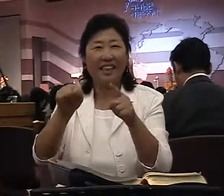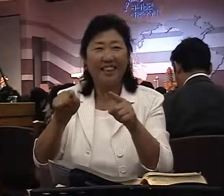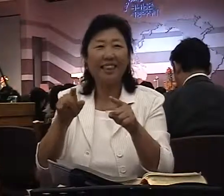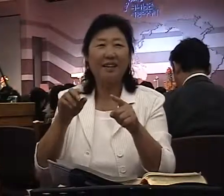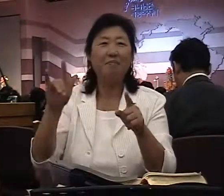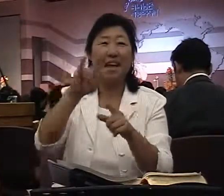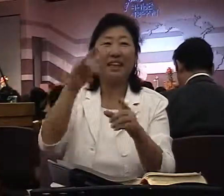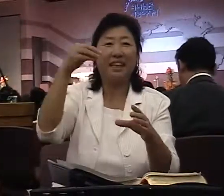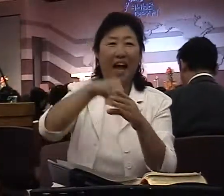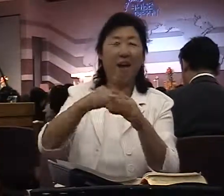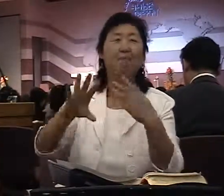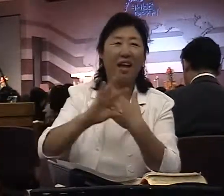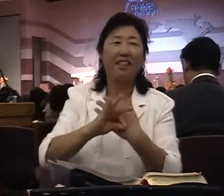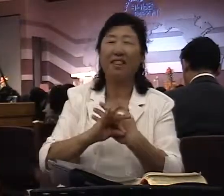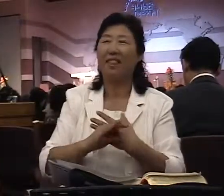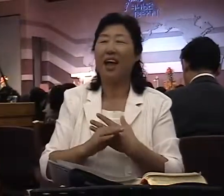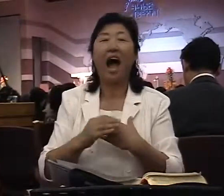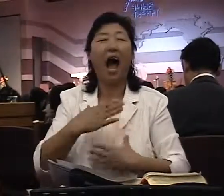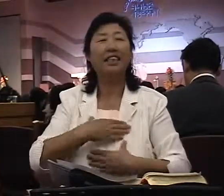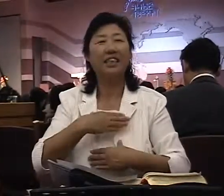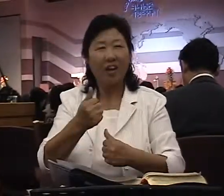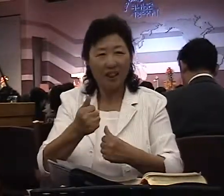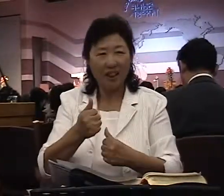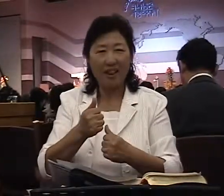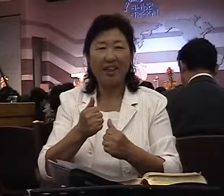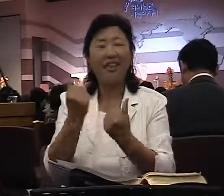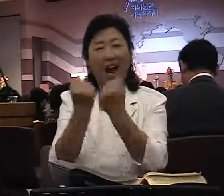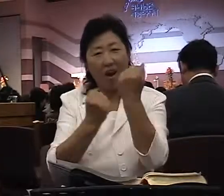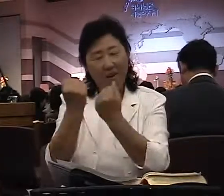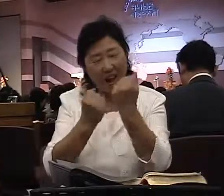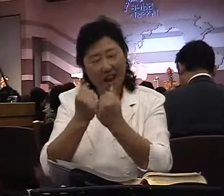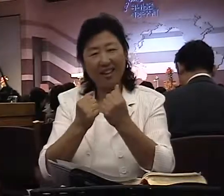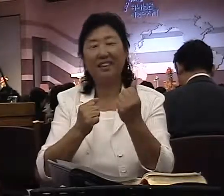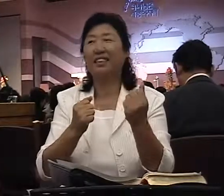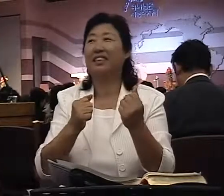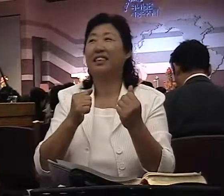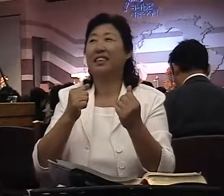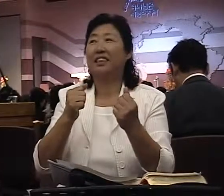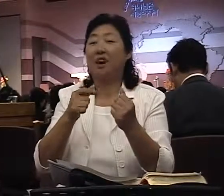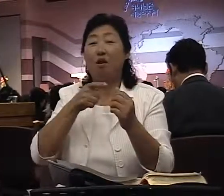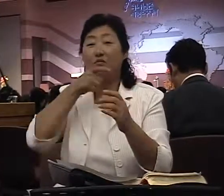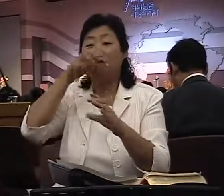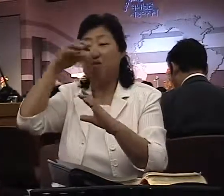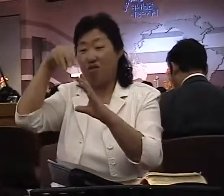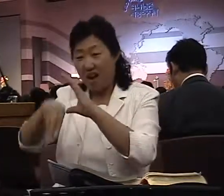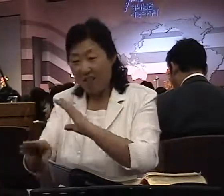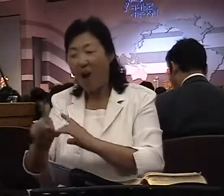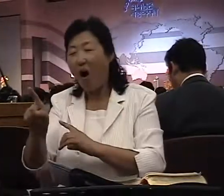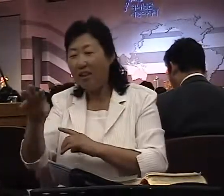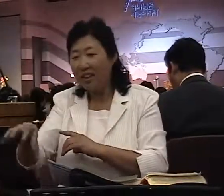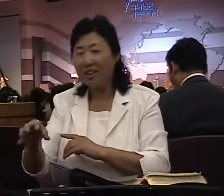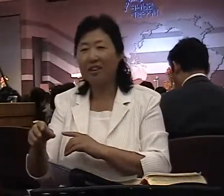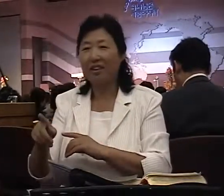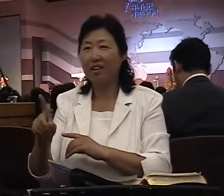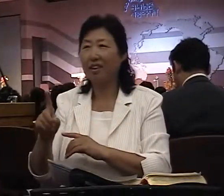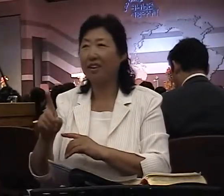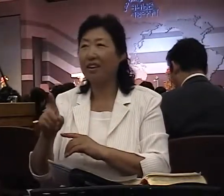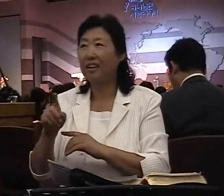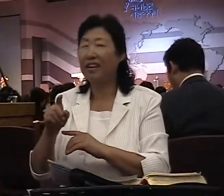먼저 마스크를 껴야 돼. 그 다음에 애들 껴야 돼. 만약에 이제 물속으로 추락하게 되면 어디에 튜브가 있고, 탈 때마다 듣는데